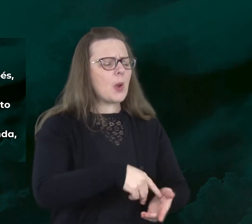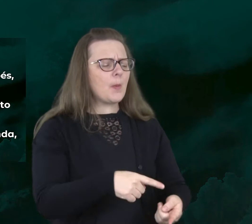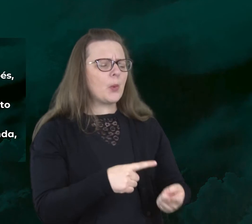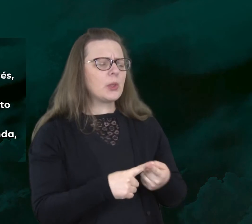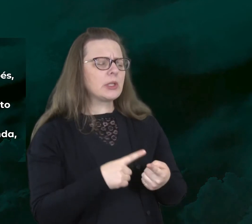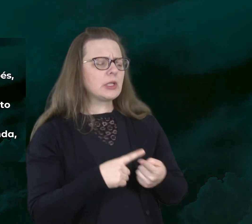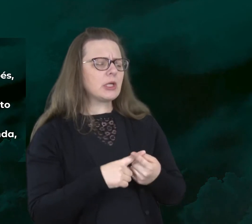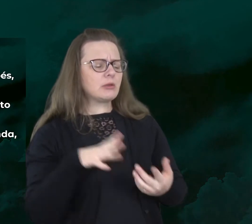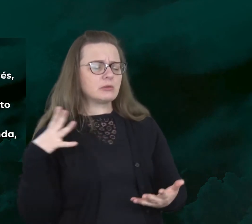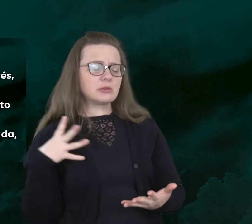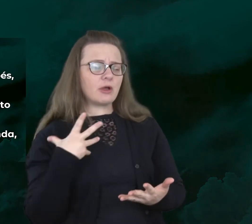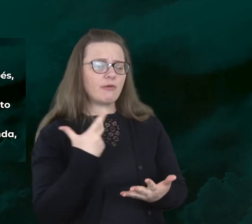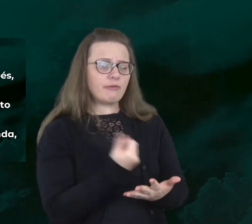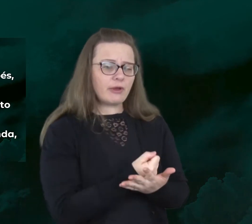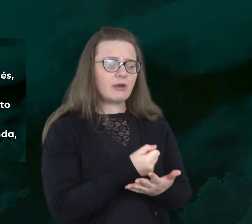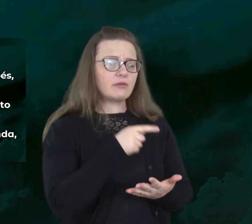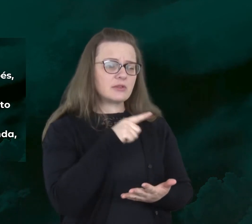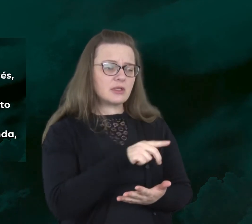apareci,